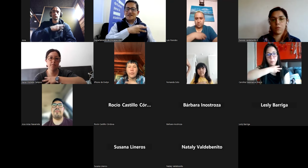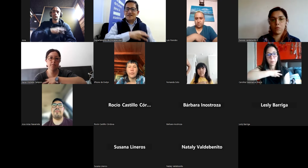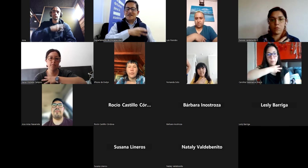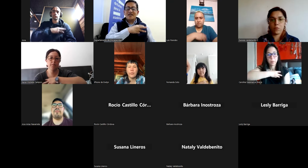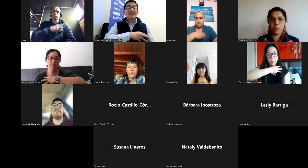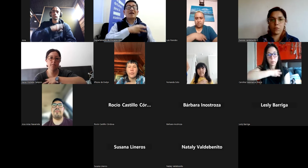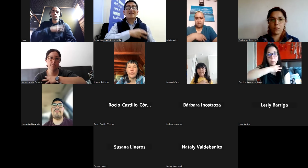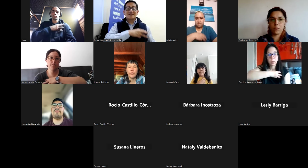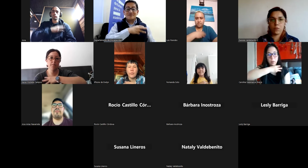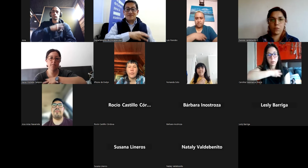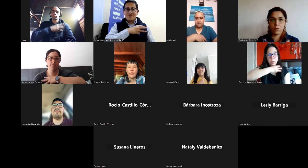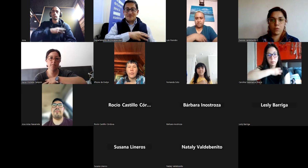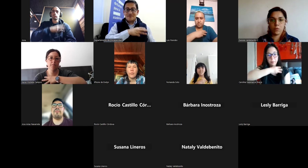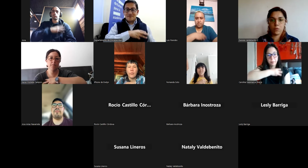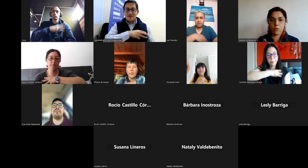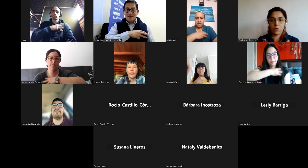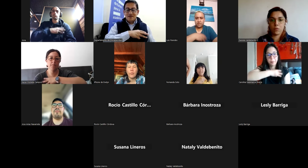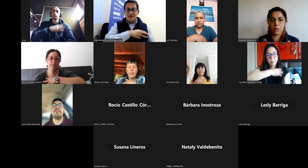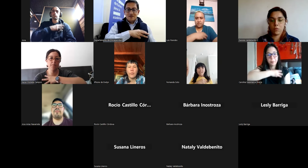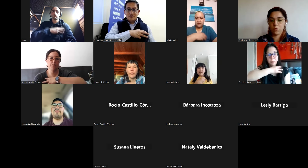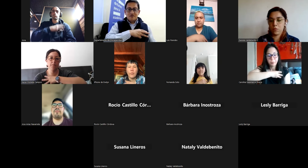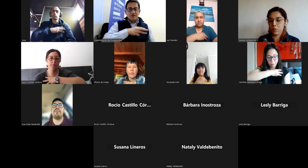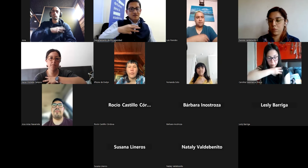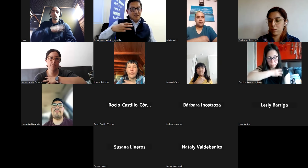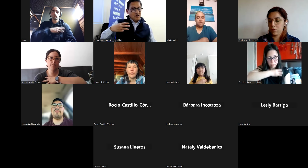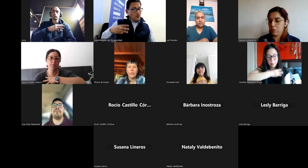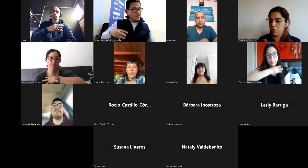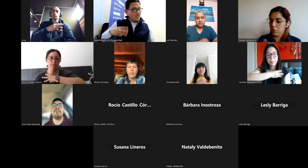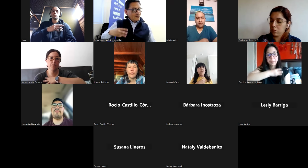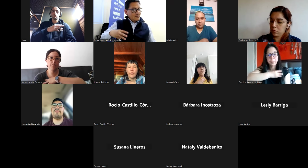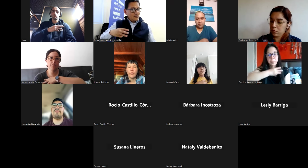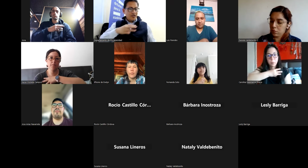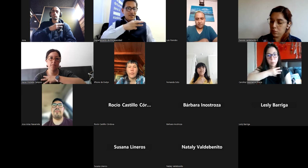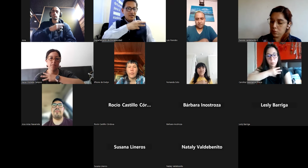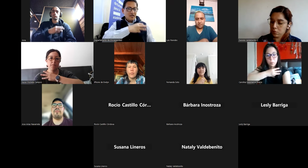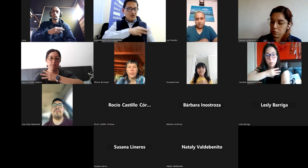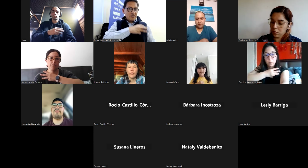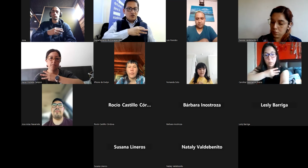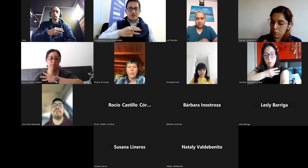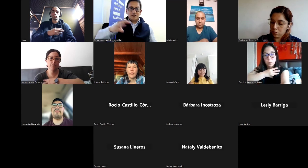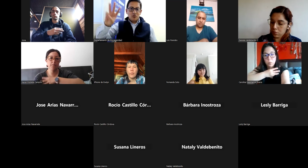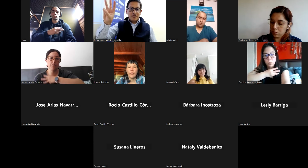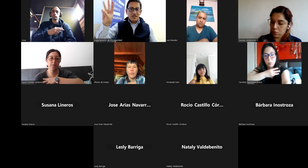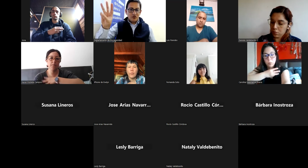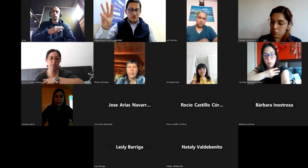el día martes. Entonces, no es acá, sino que en el contrario. Entonces, si somos diestros,